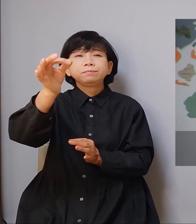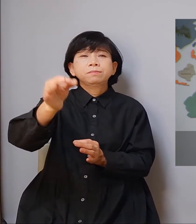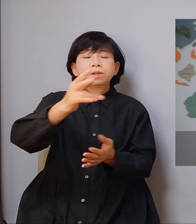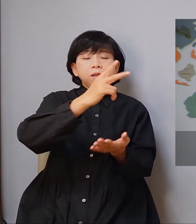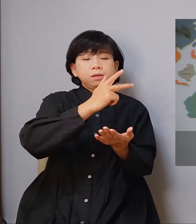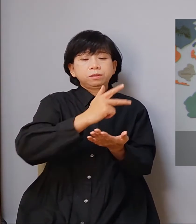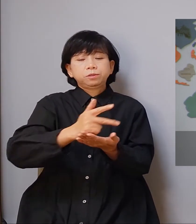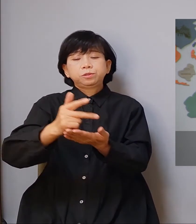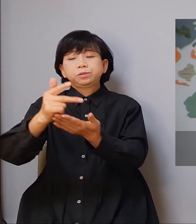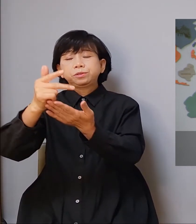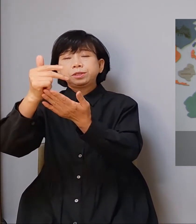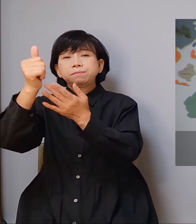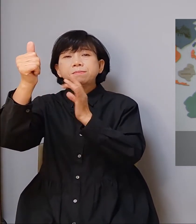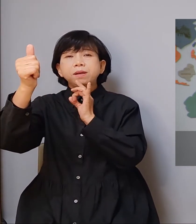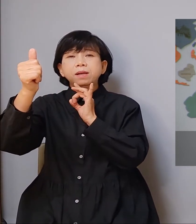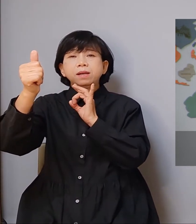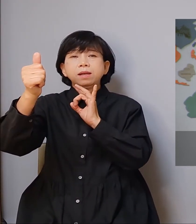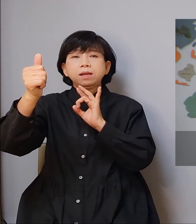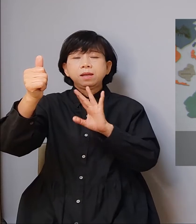영원히